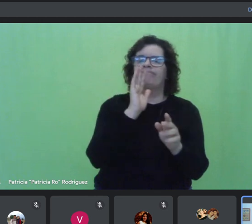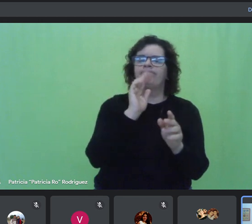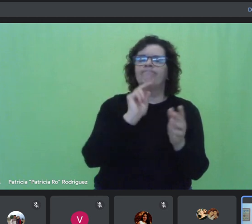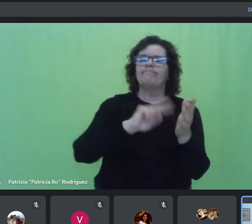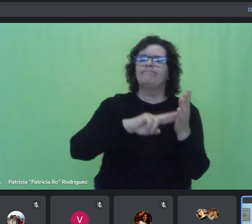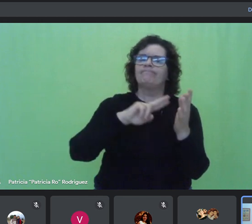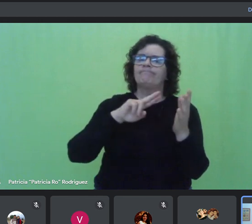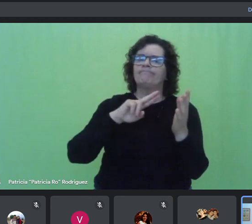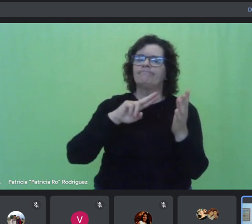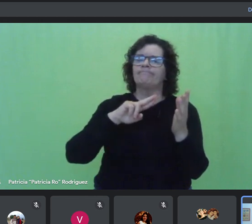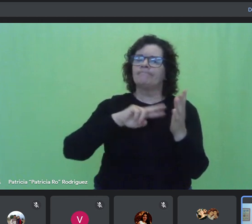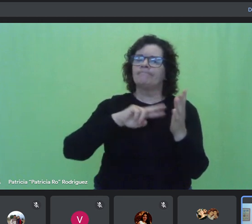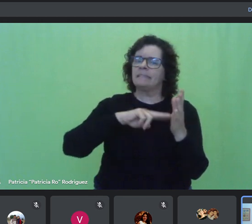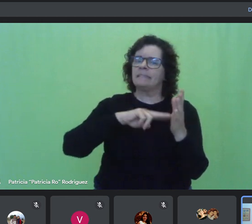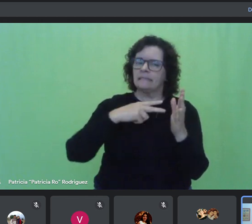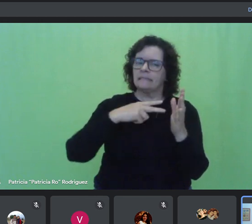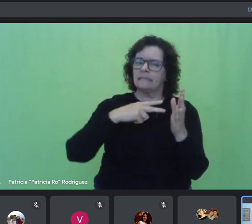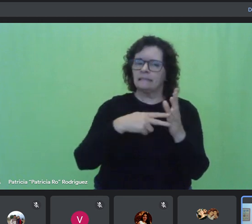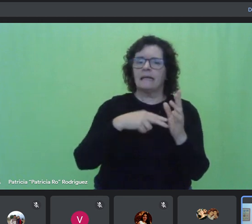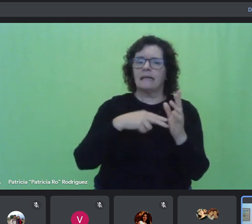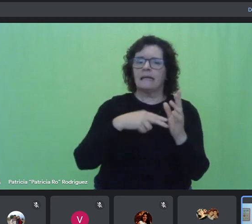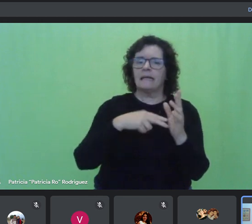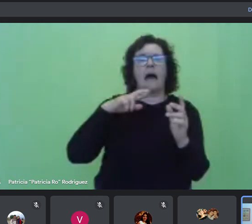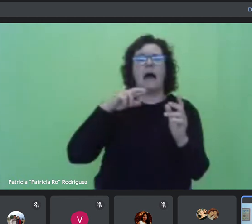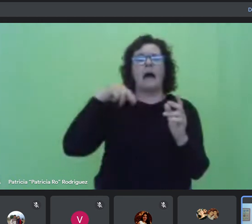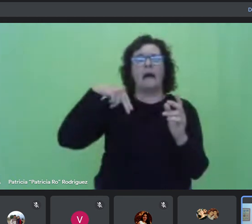estribo. Si es arnés, ¿qué sería?